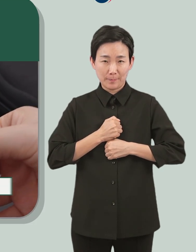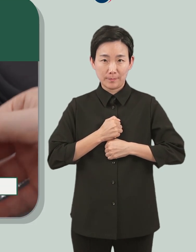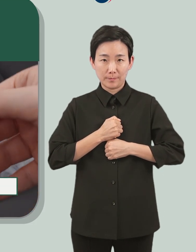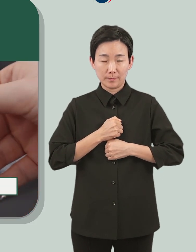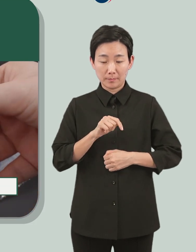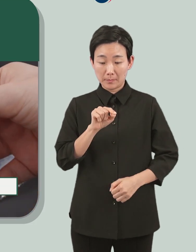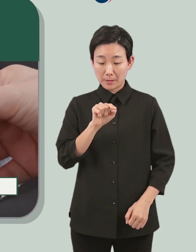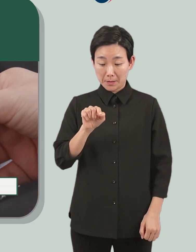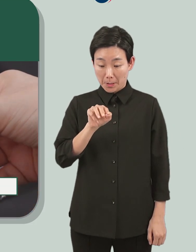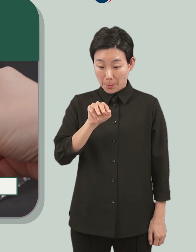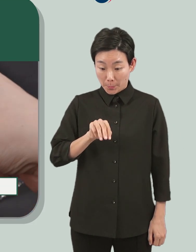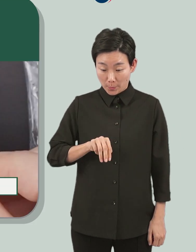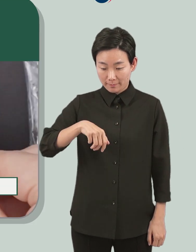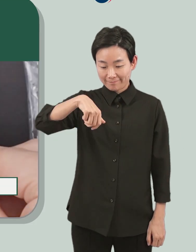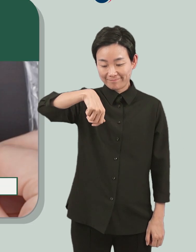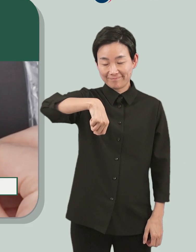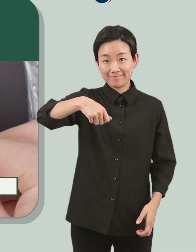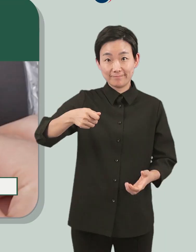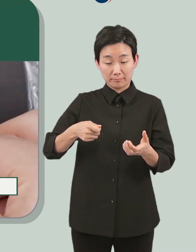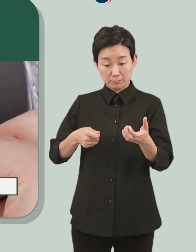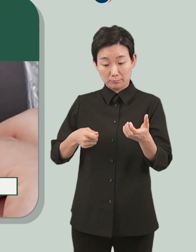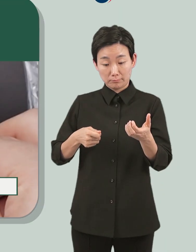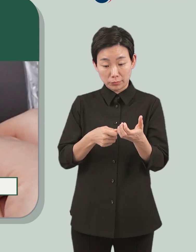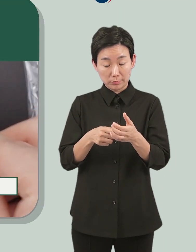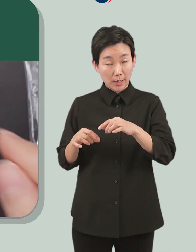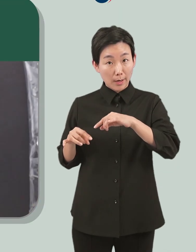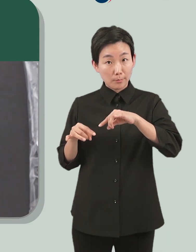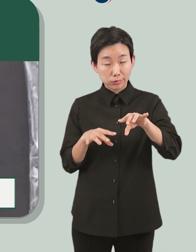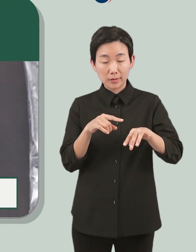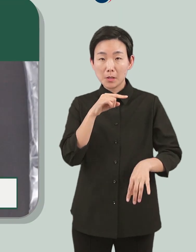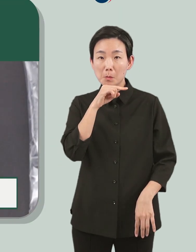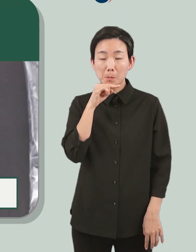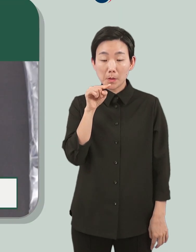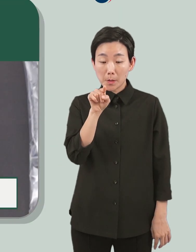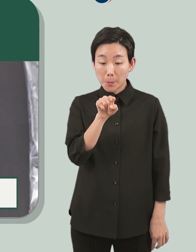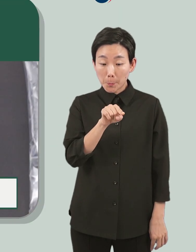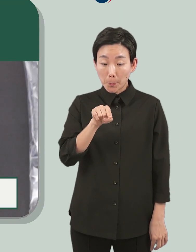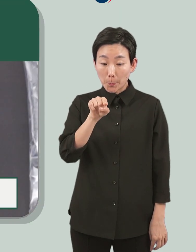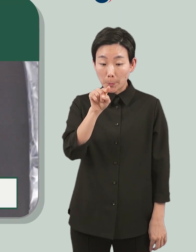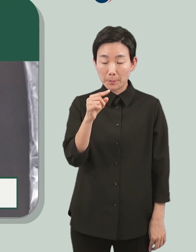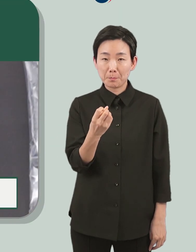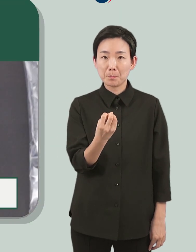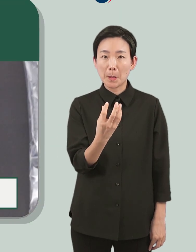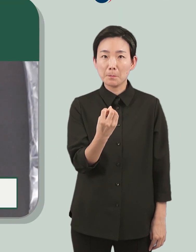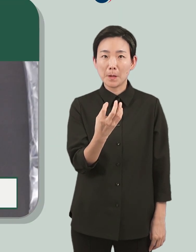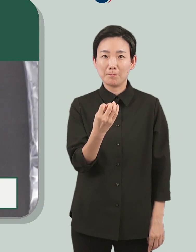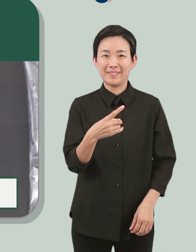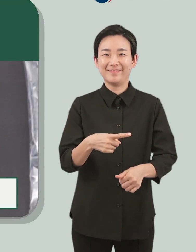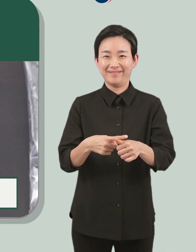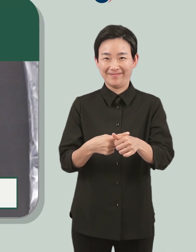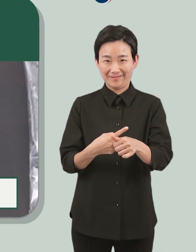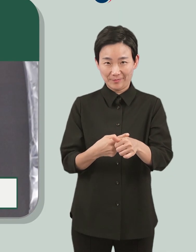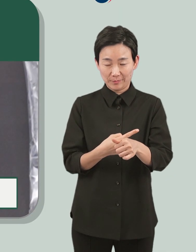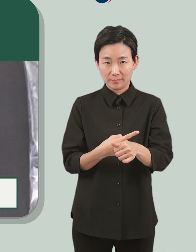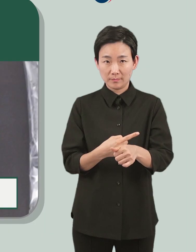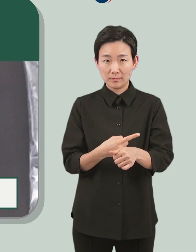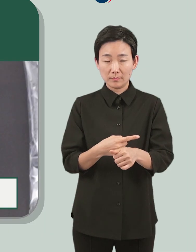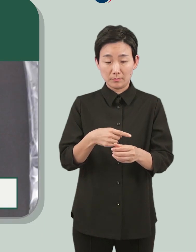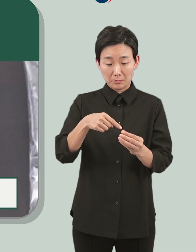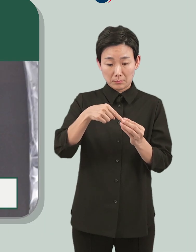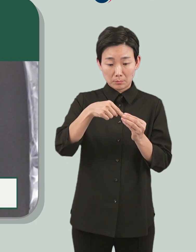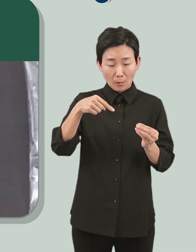이때 검사지가 구부러지지 않도록 주의합니다. 검사지 코드를 자동으로 인식하면 화면에 혈액 주입